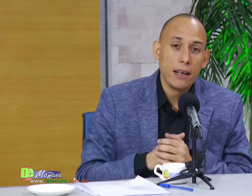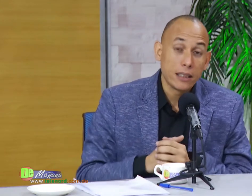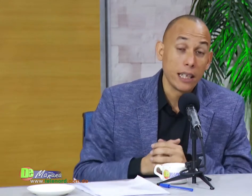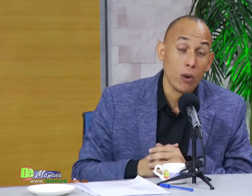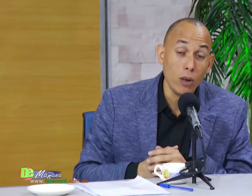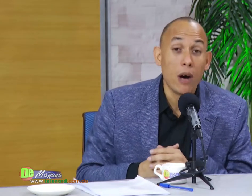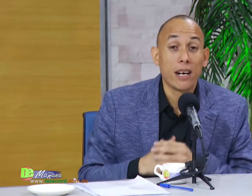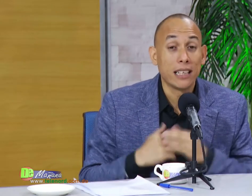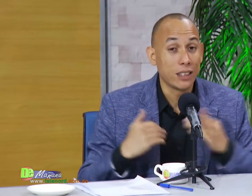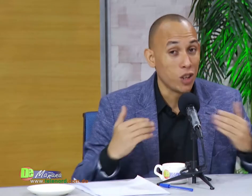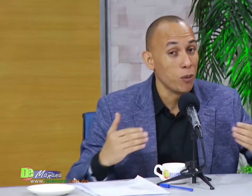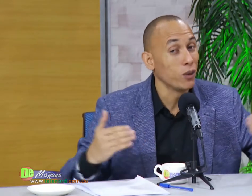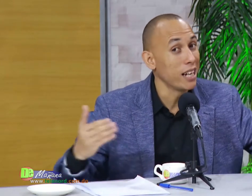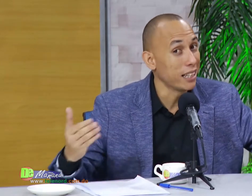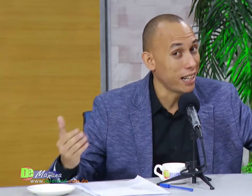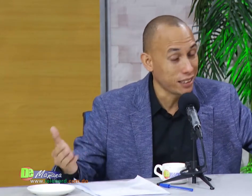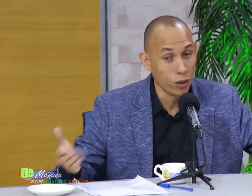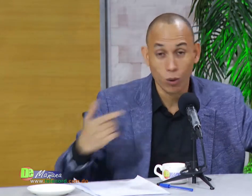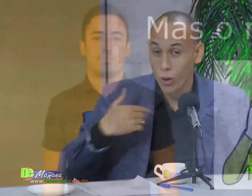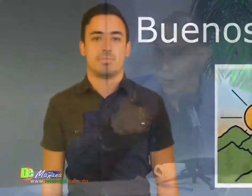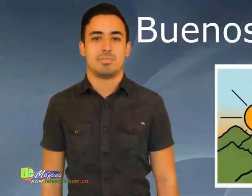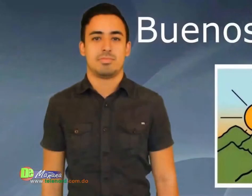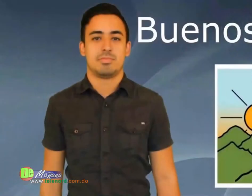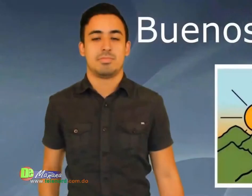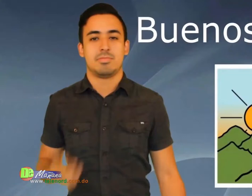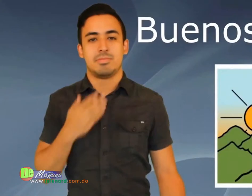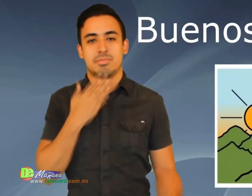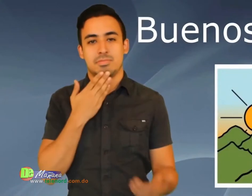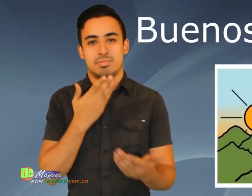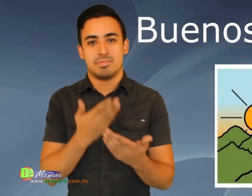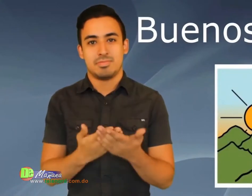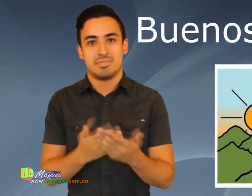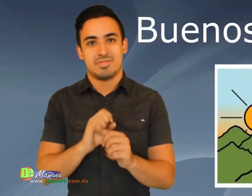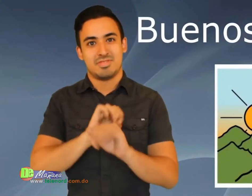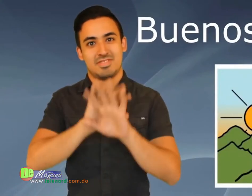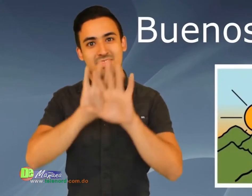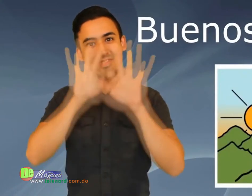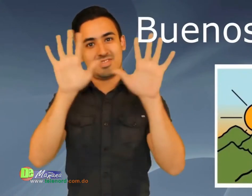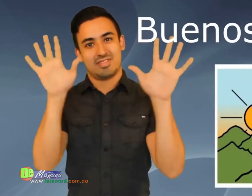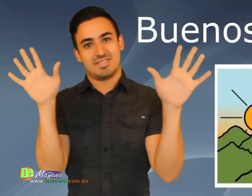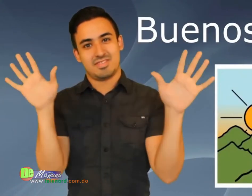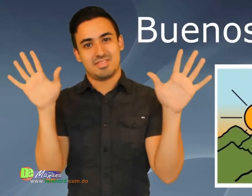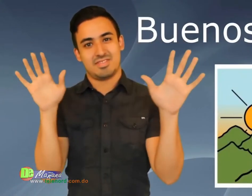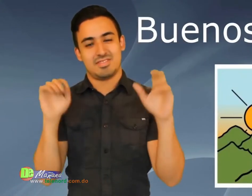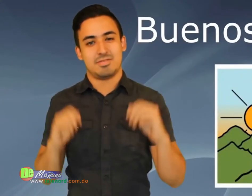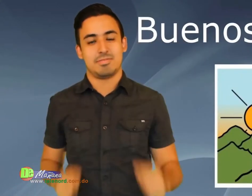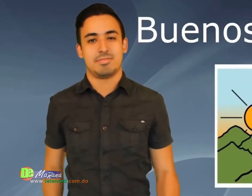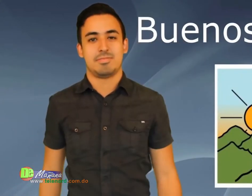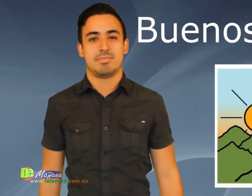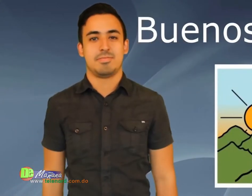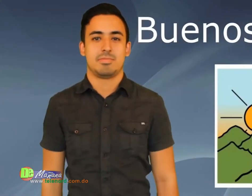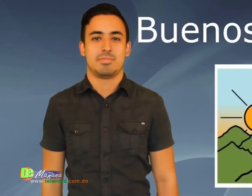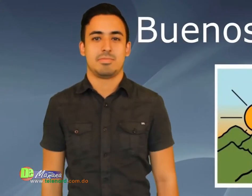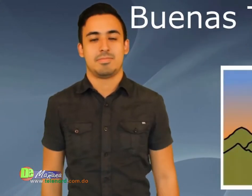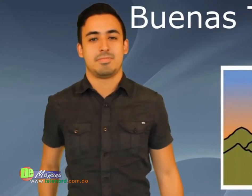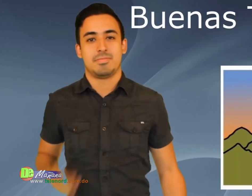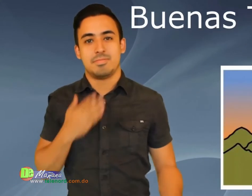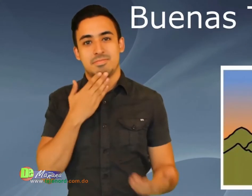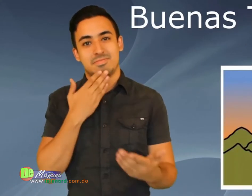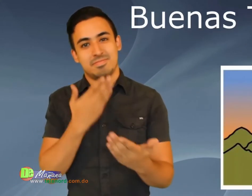según la Organización Mundial de la Salud, no yo, según la Organización Mundial de la Salud, el 1% de la población